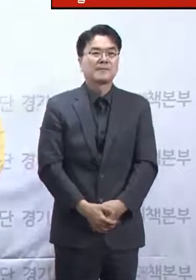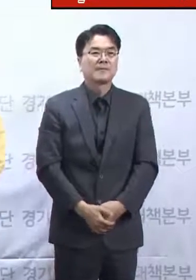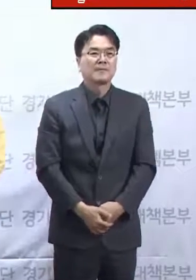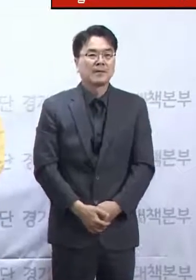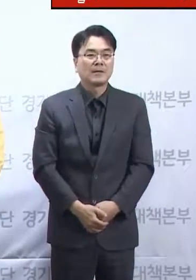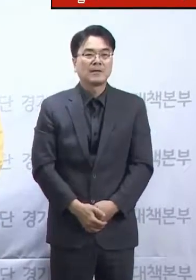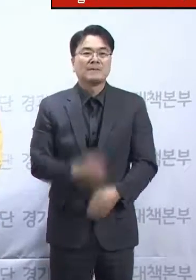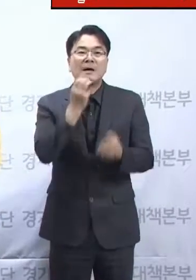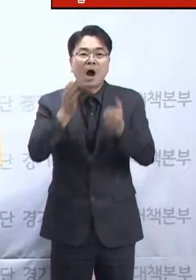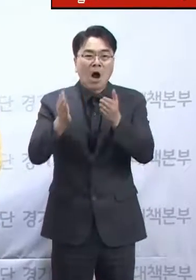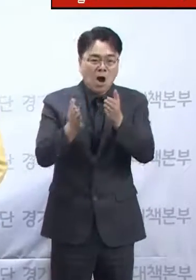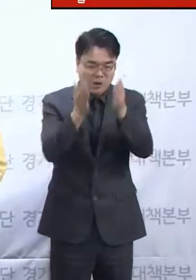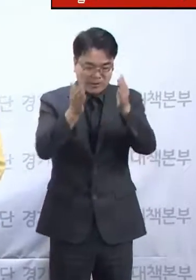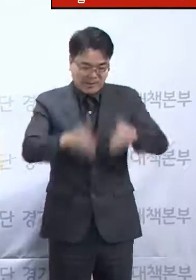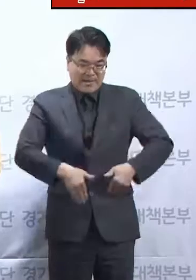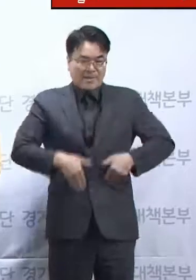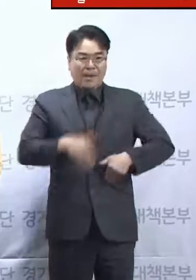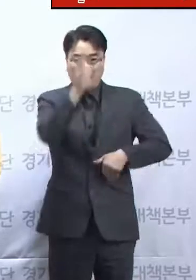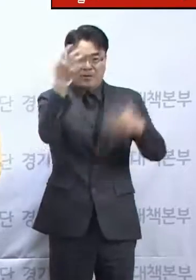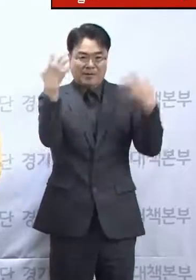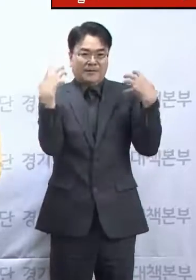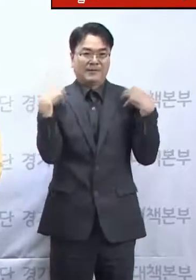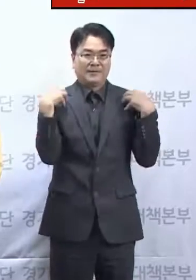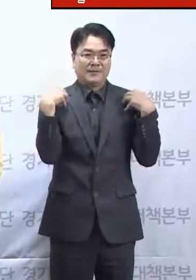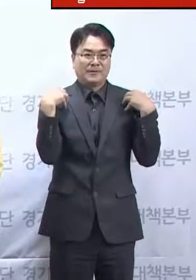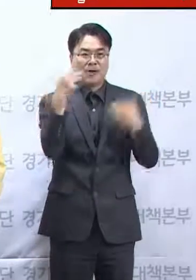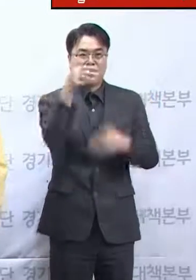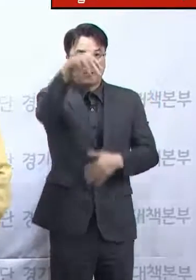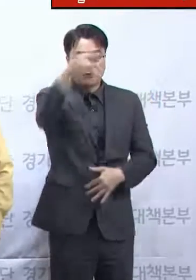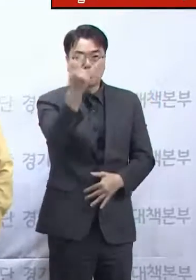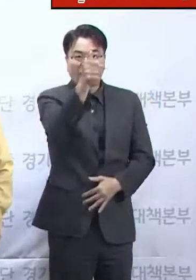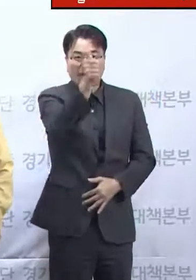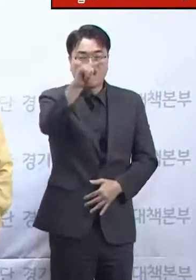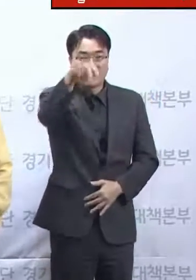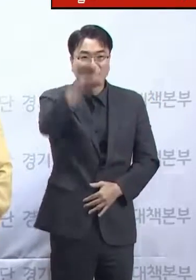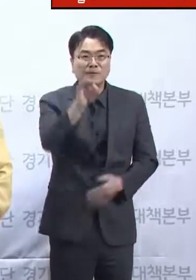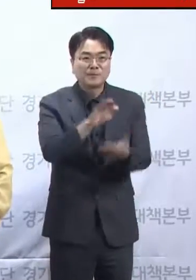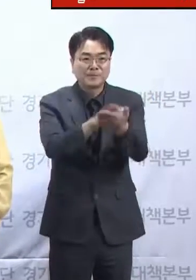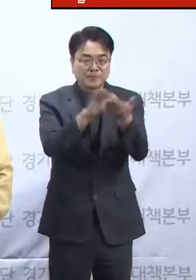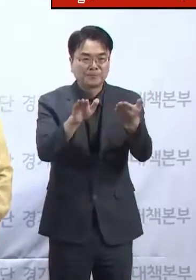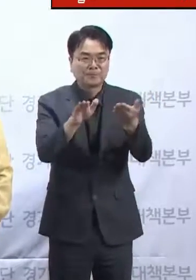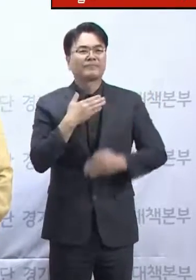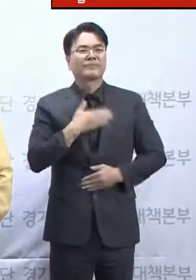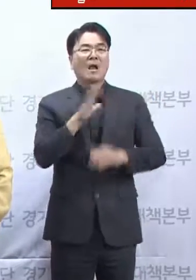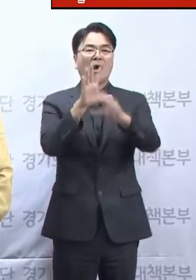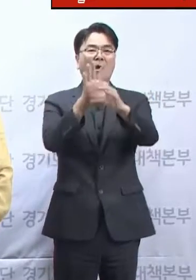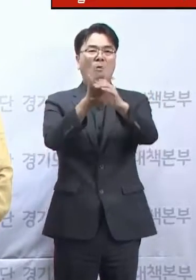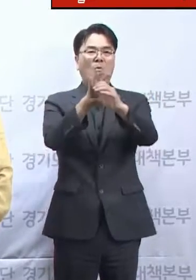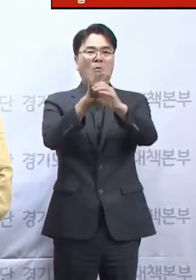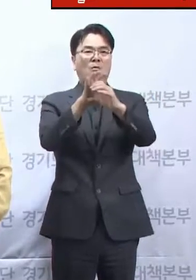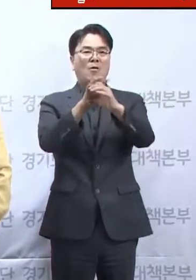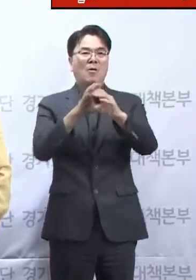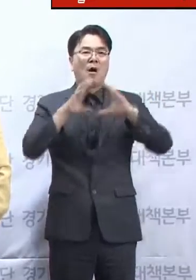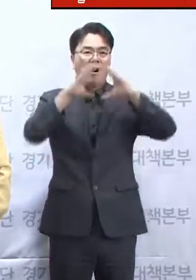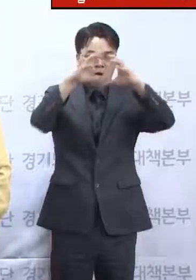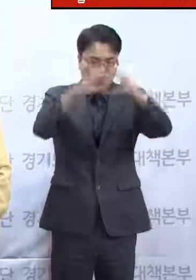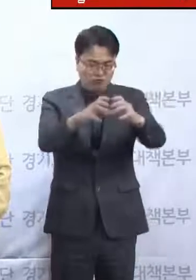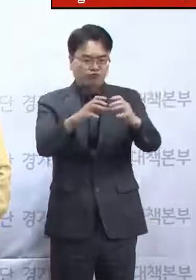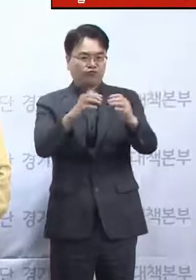예, 경기 남부경찰청장입니다. 예, 아시다시피 이 코로나 같은